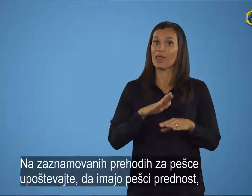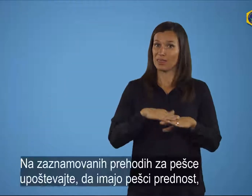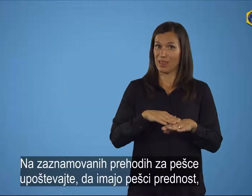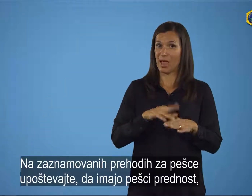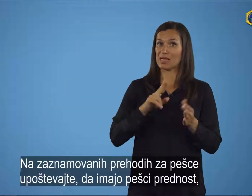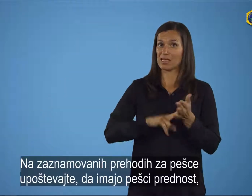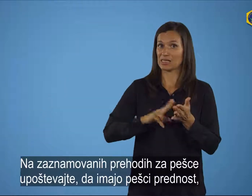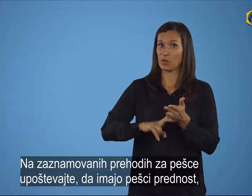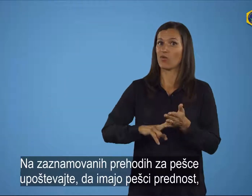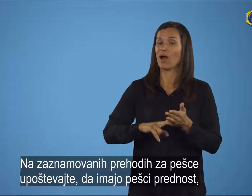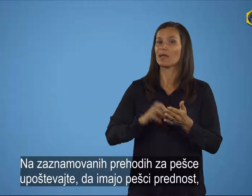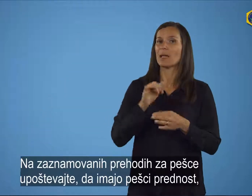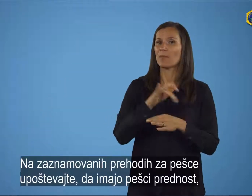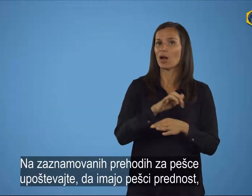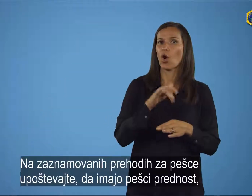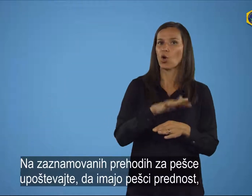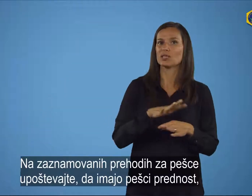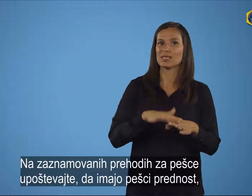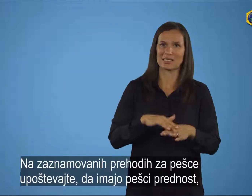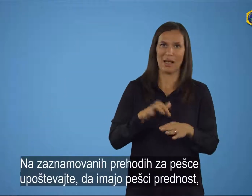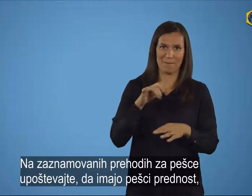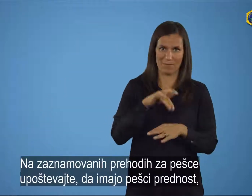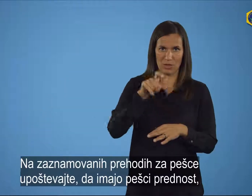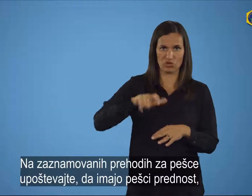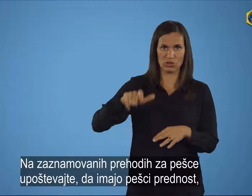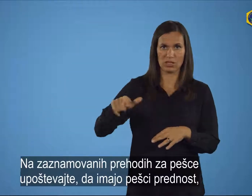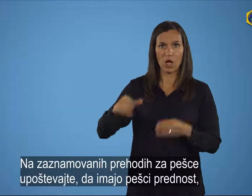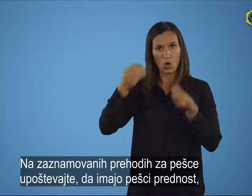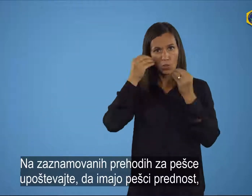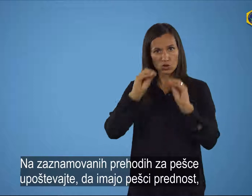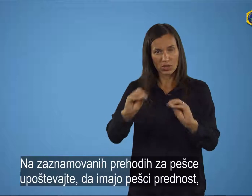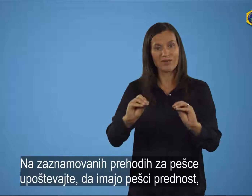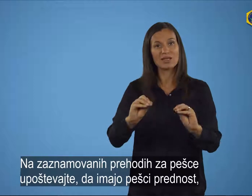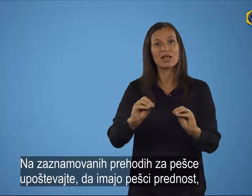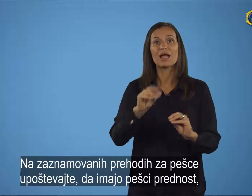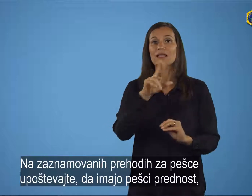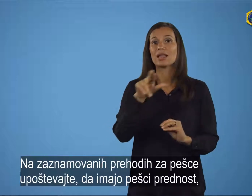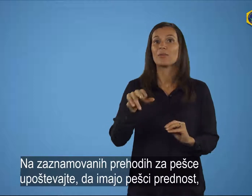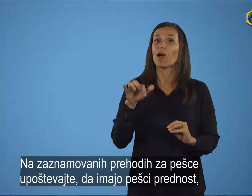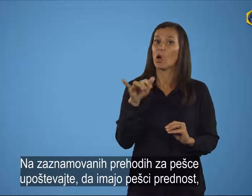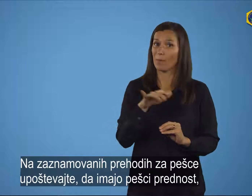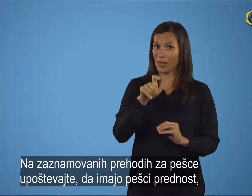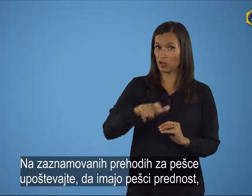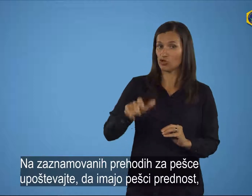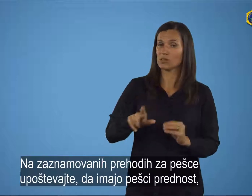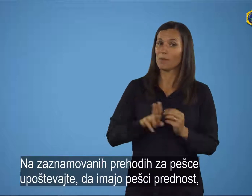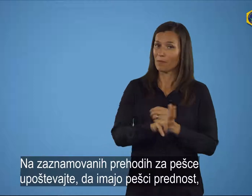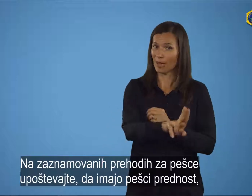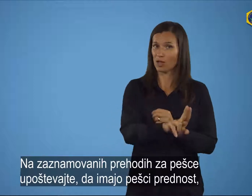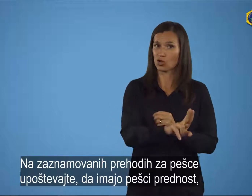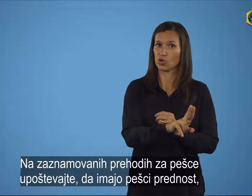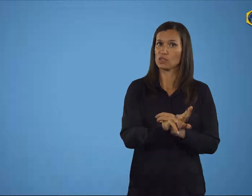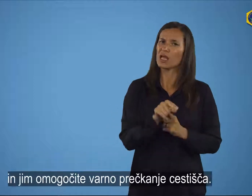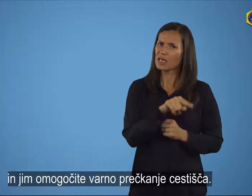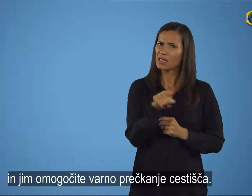Na zaznamovanih prehodih za pešce upoštevajte, da imajo pešci prednost in jim omogočite varno